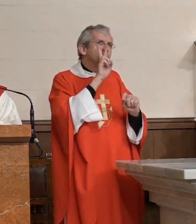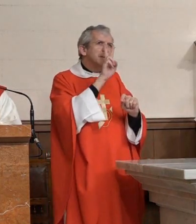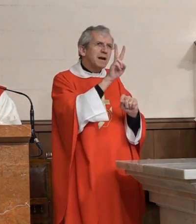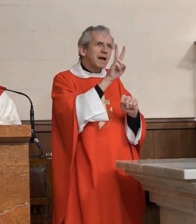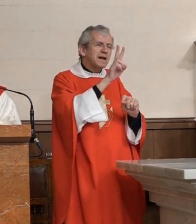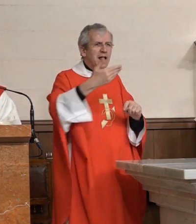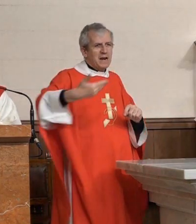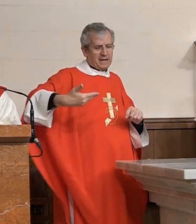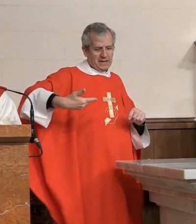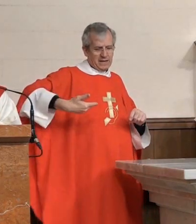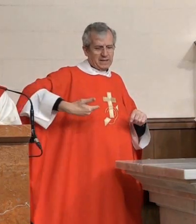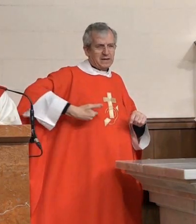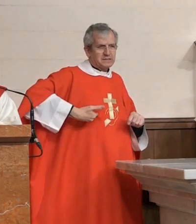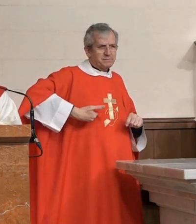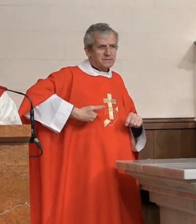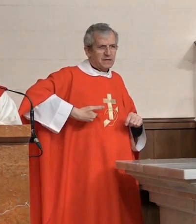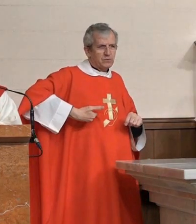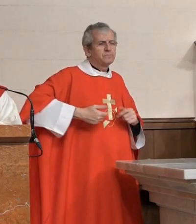al que traspasaron.